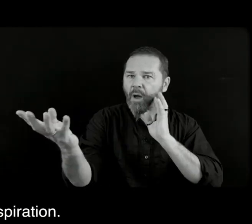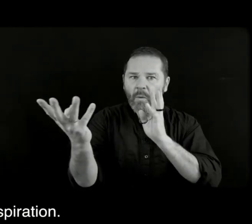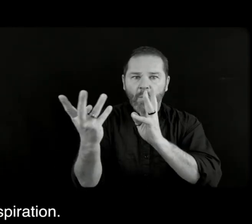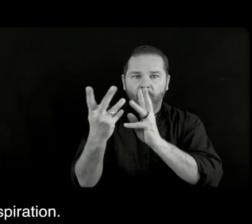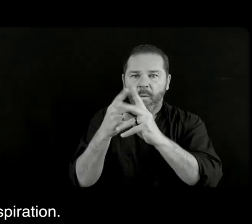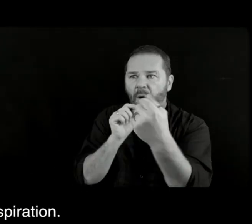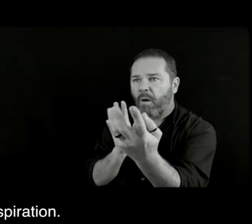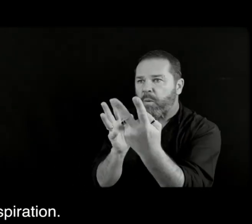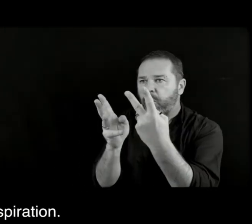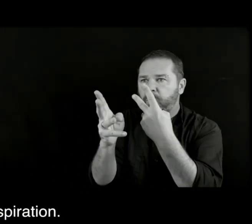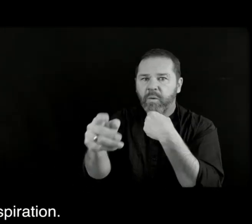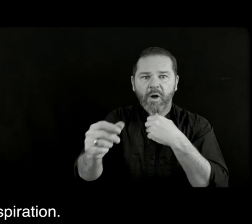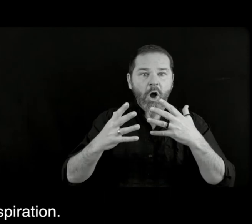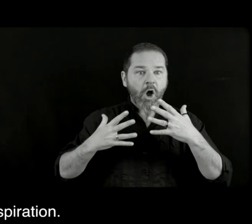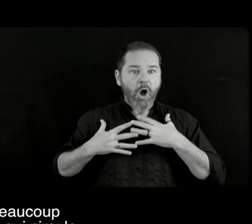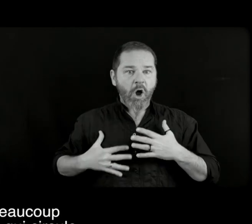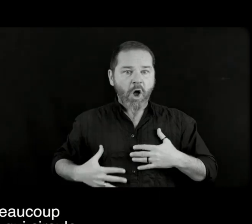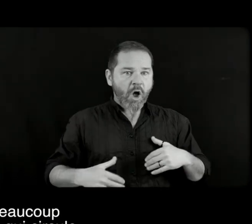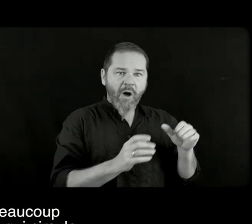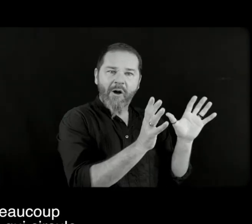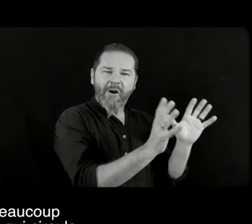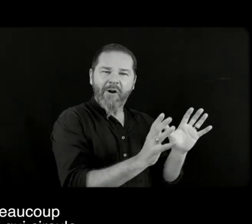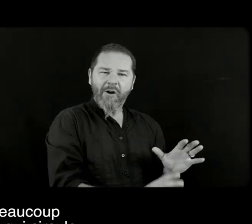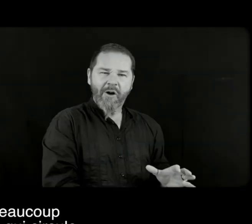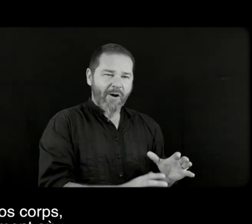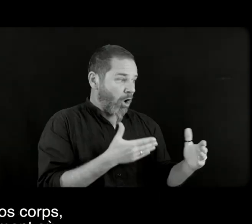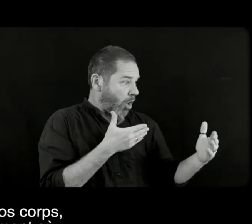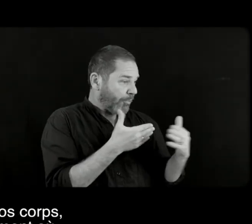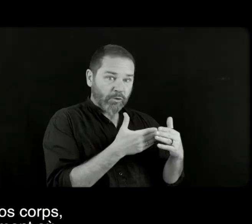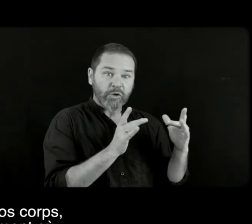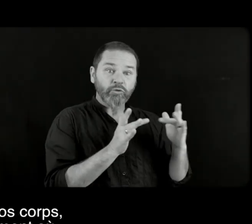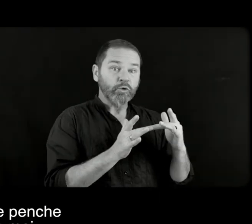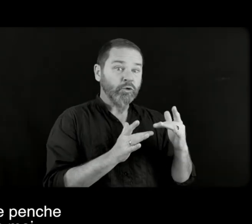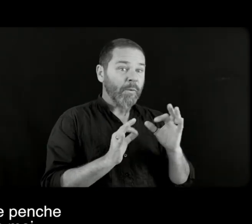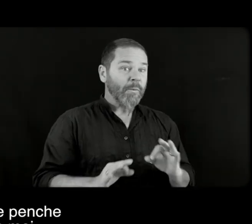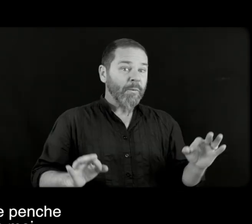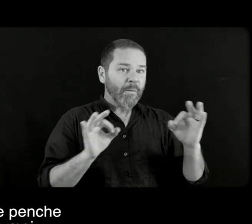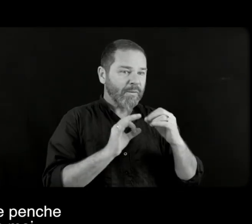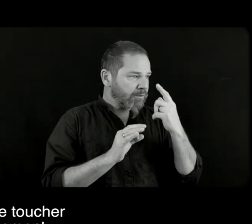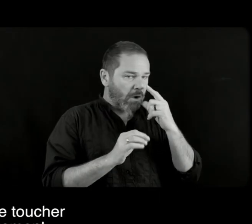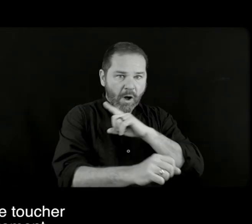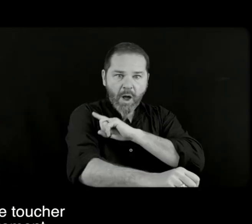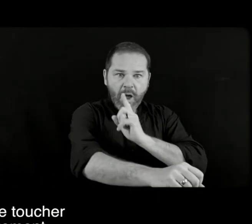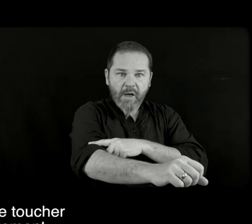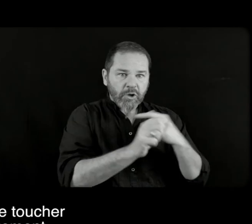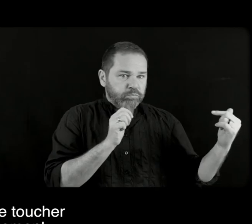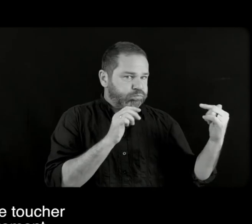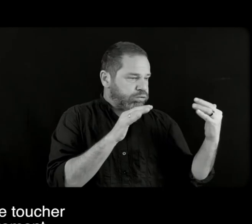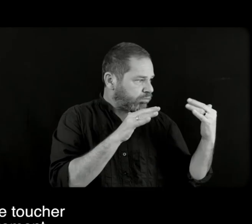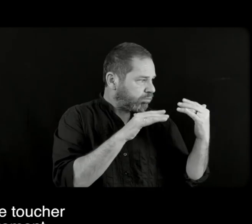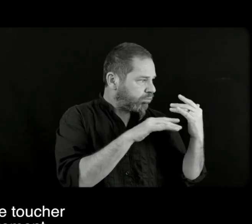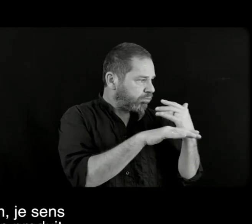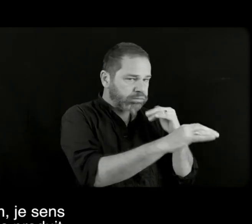objets une respiration. Il y a beaucoup d'énergie qui circule entre nos corps au moment où Kat se penche vers moi sans me toucher